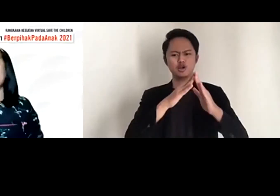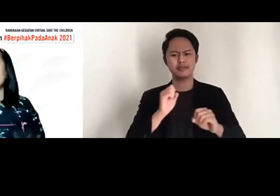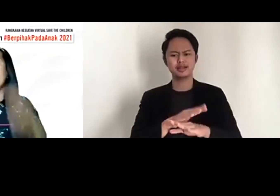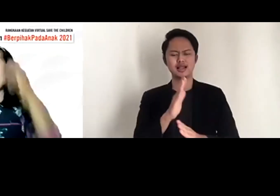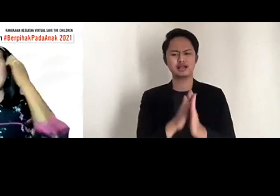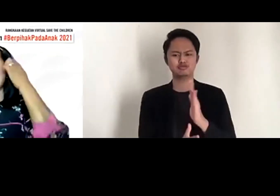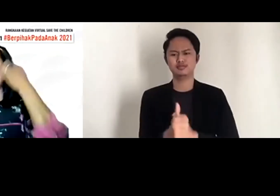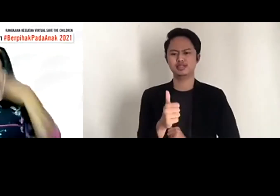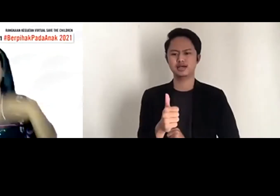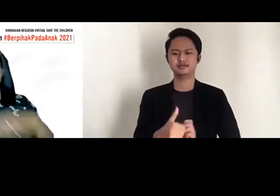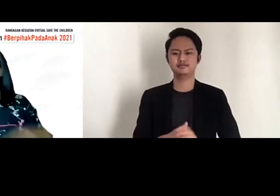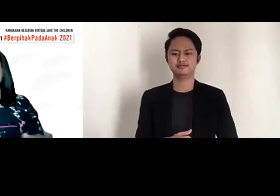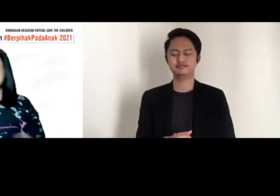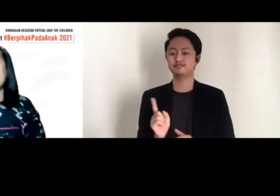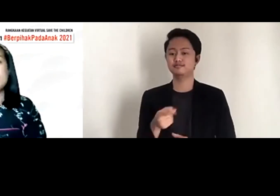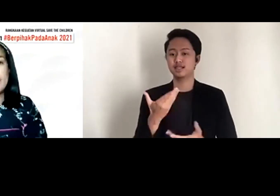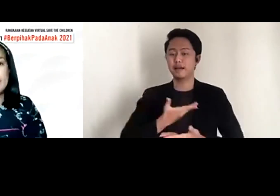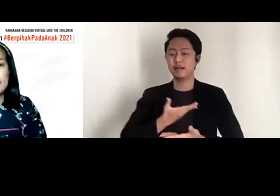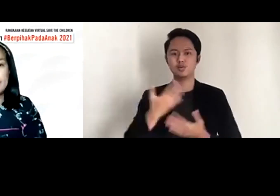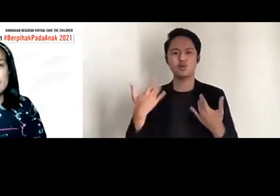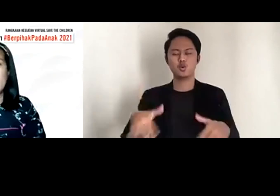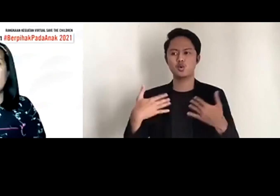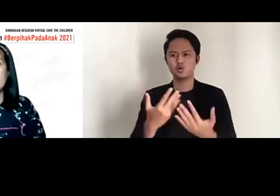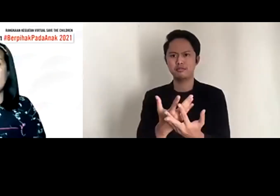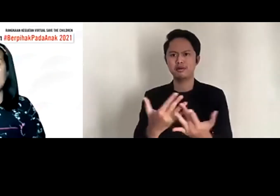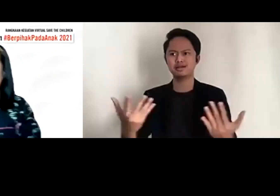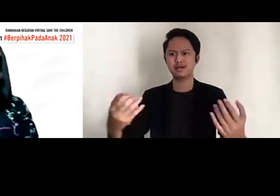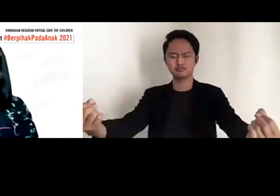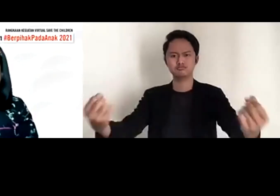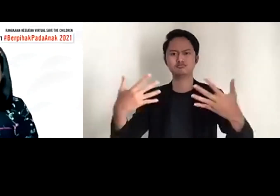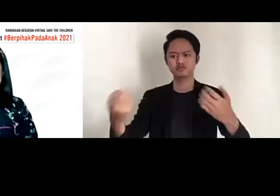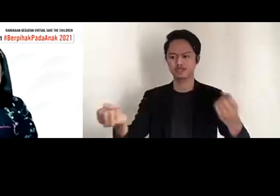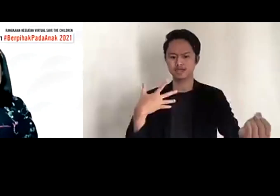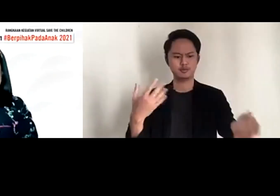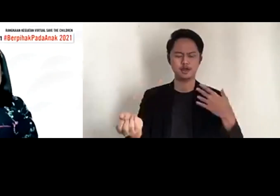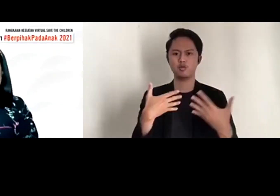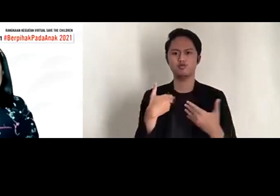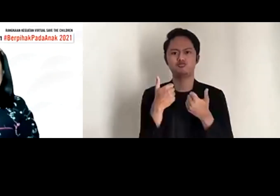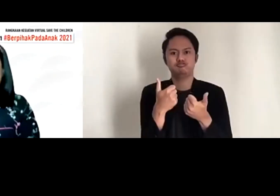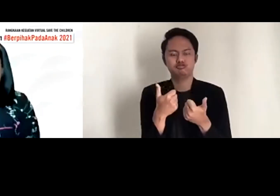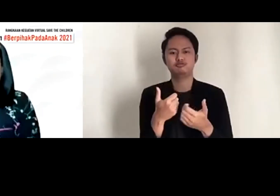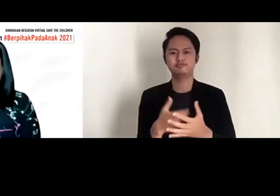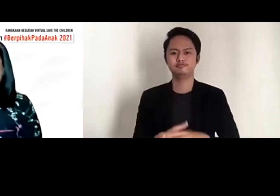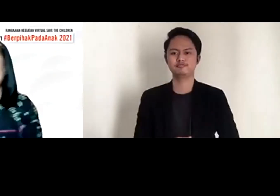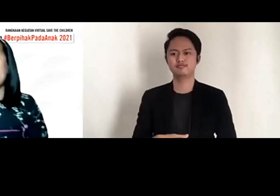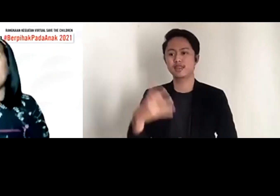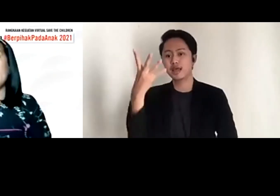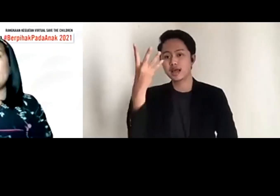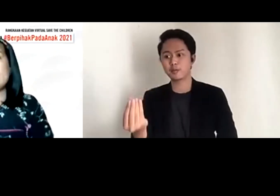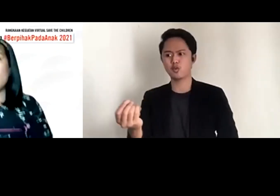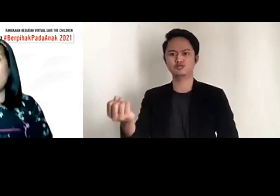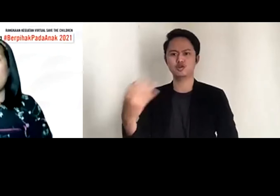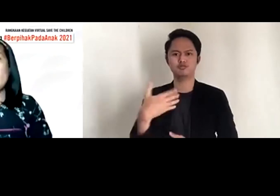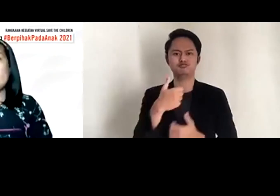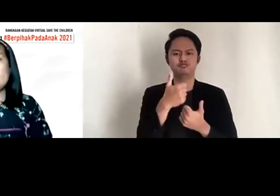itu kami mendapatkan animo yang sangat besar dari masyarakat dan juga dari desa. Sehingga sekarang kami